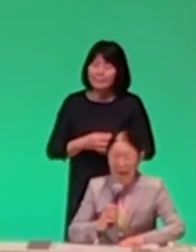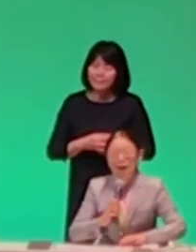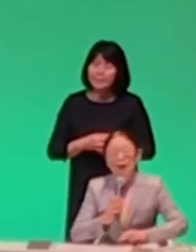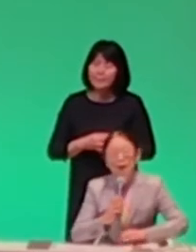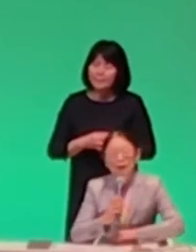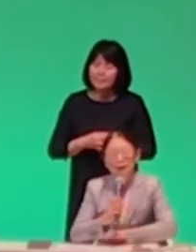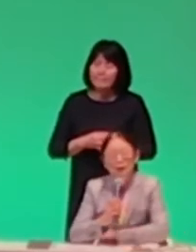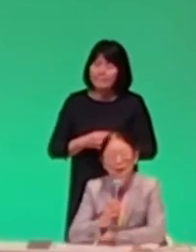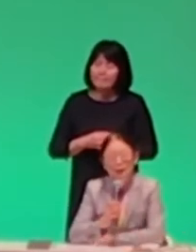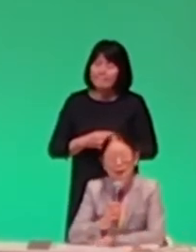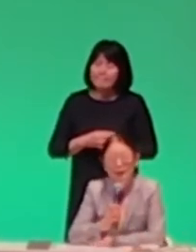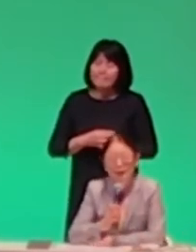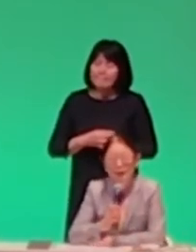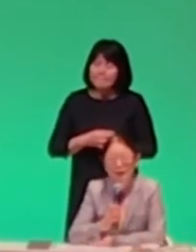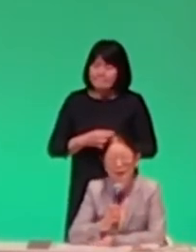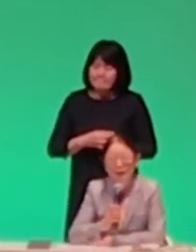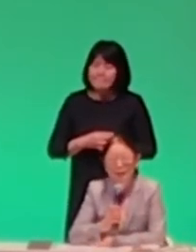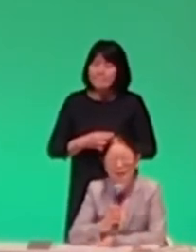まあ、